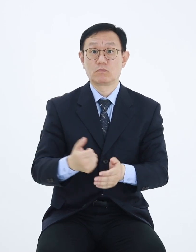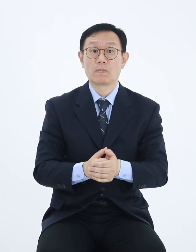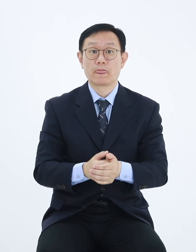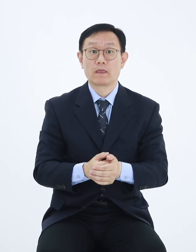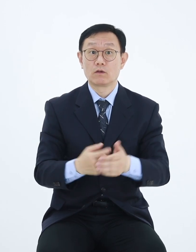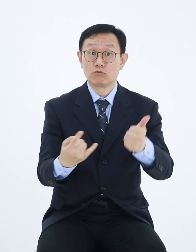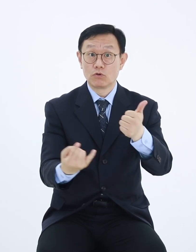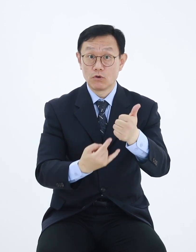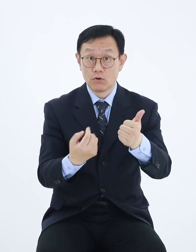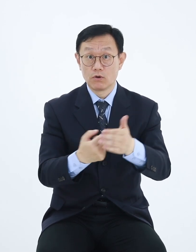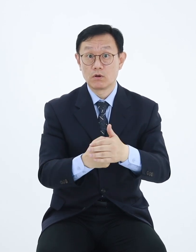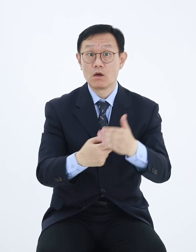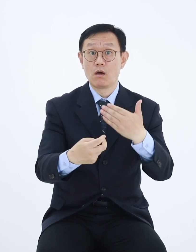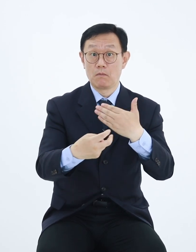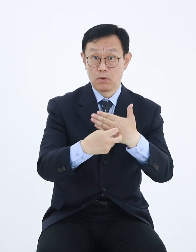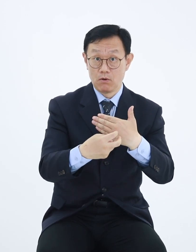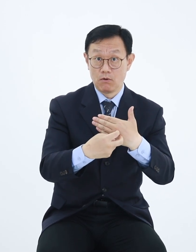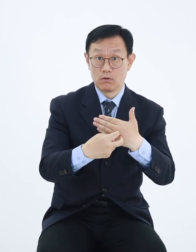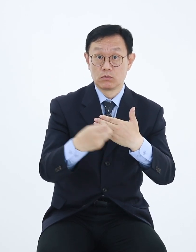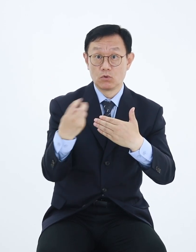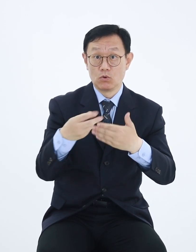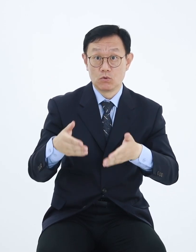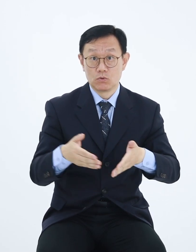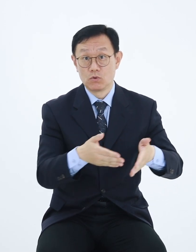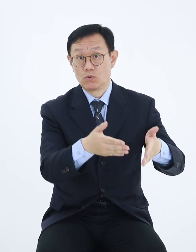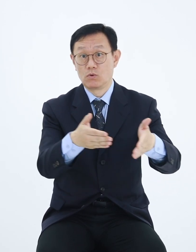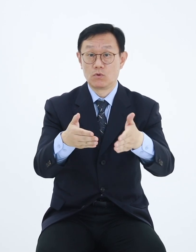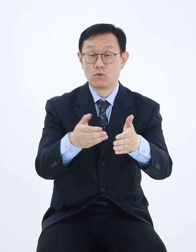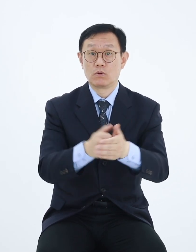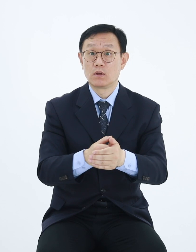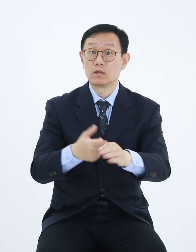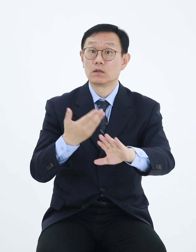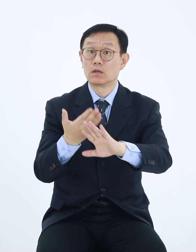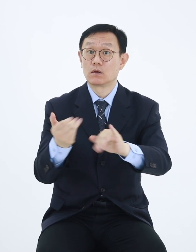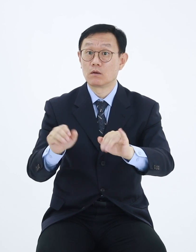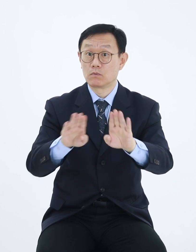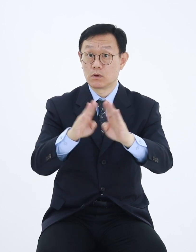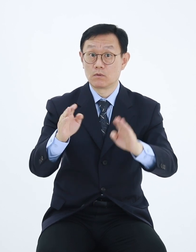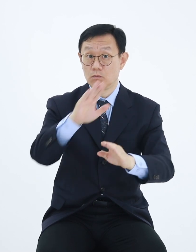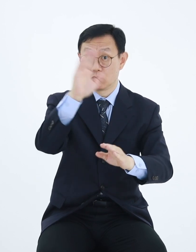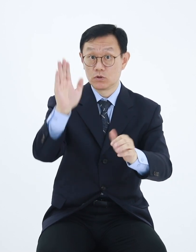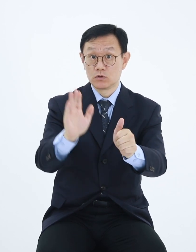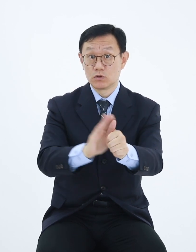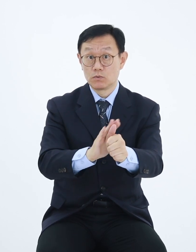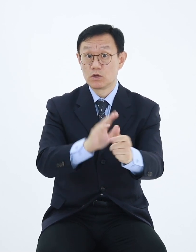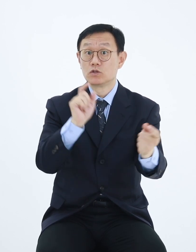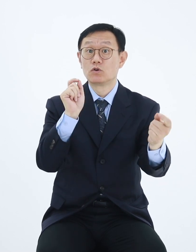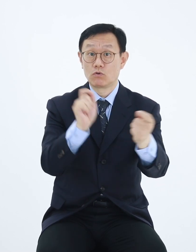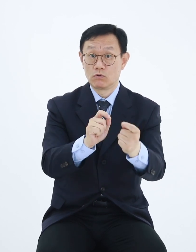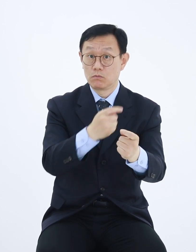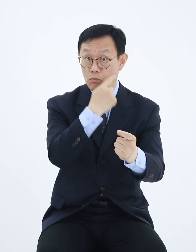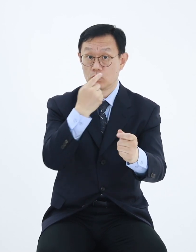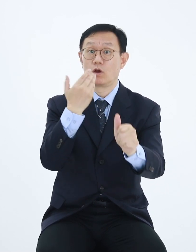b씨가 도로와 의료시설은 물론이고 대중에게 개방된 모든 시설 및 서비스에 대한 접근을 보장받을 권리가 있으며